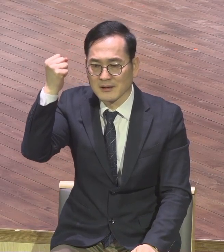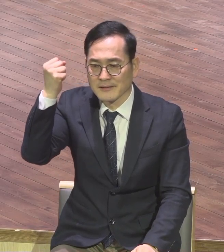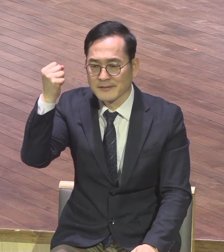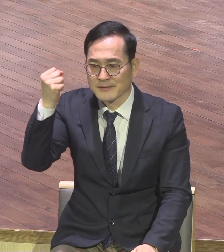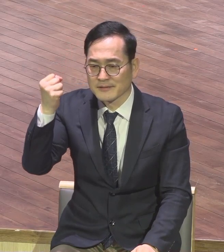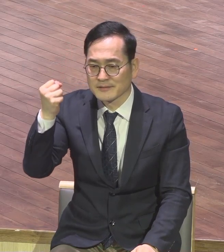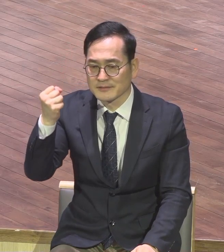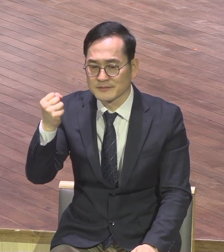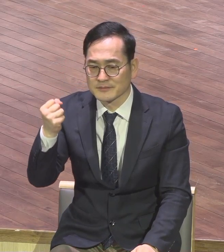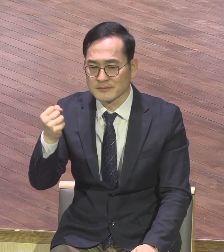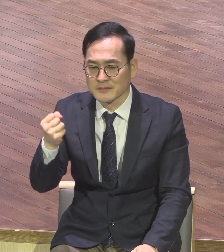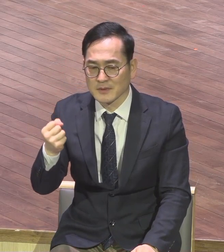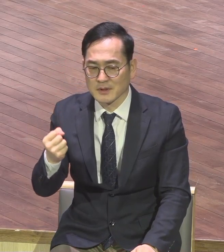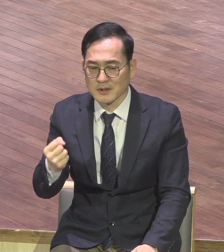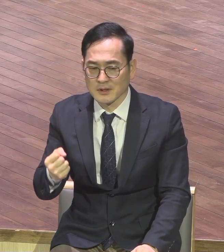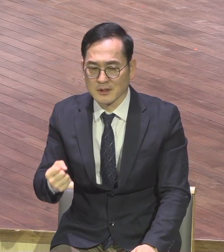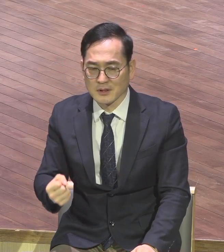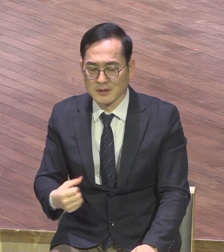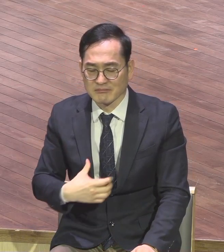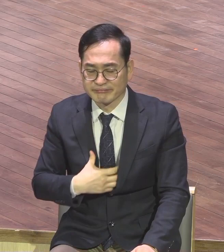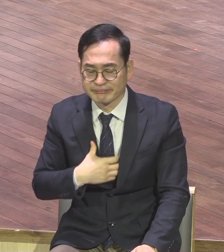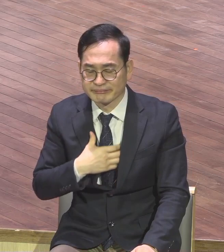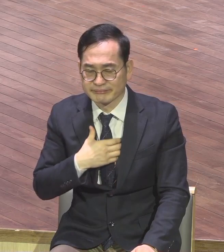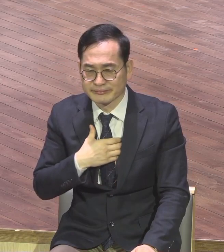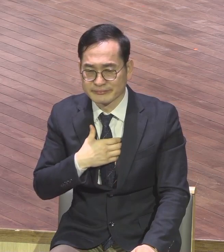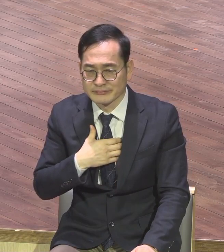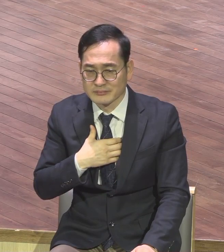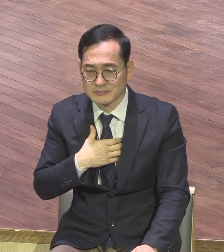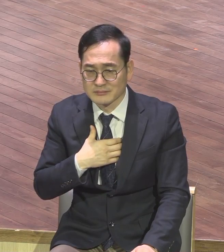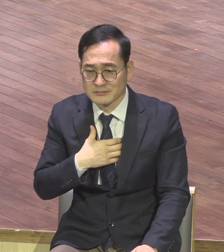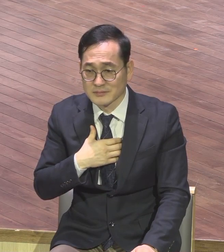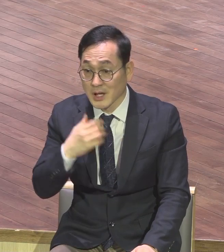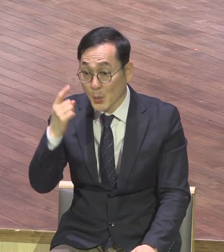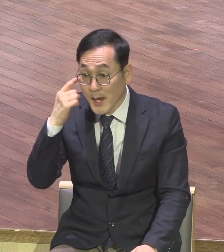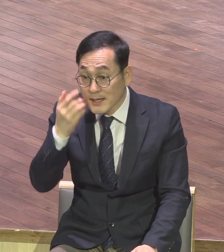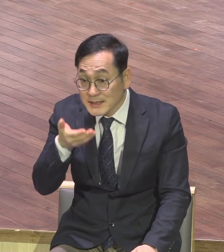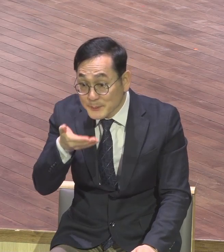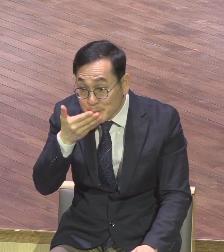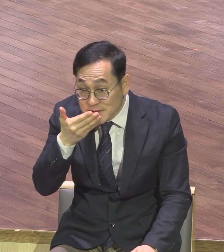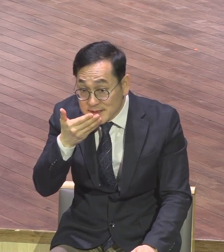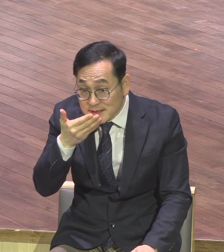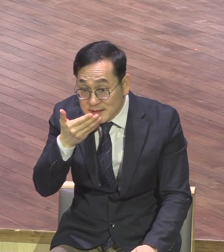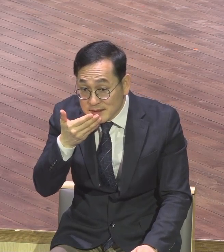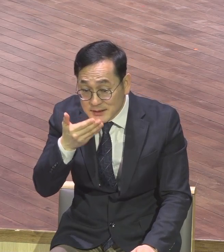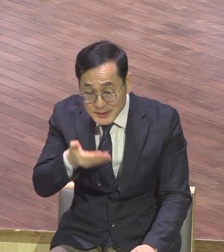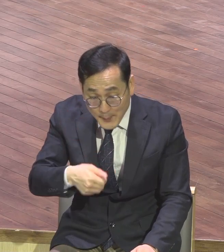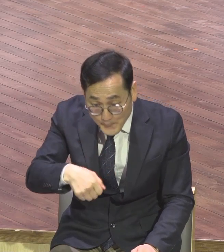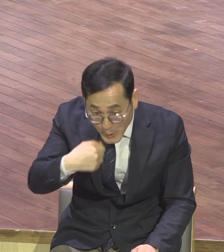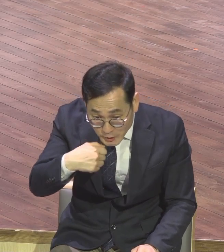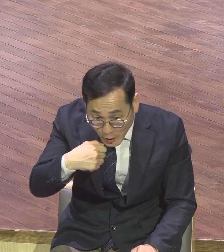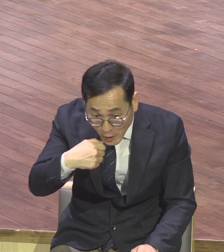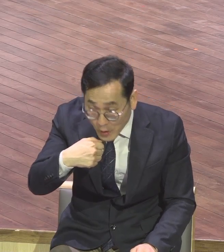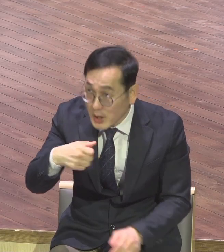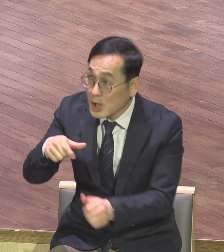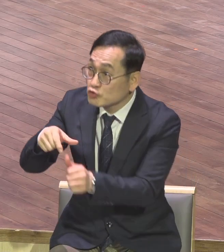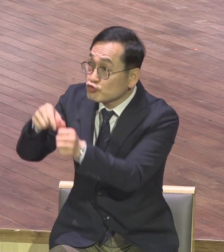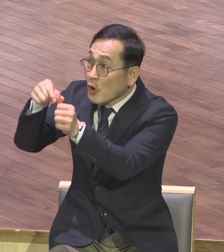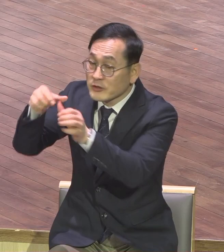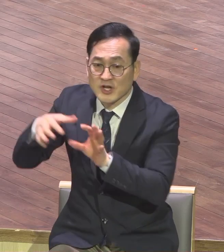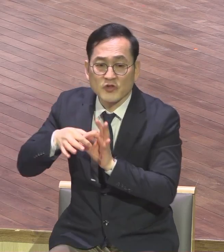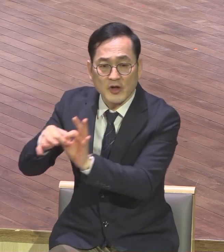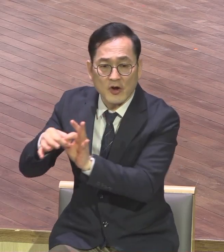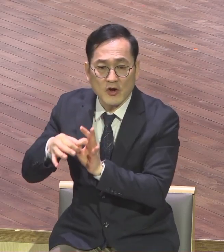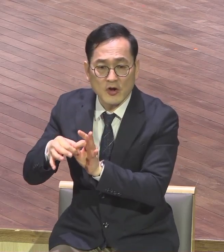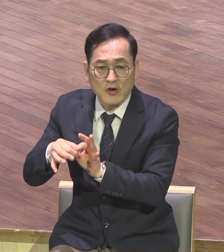먹으라고. 왜? 이 음식을 가지고 구원과 이 구원하고 연결을